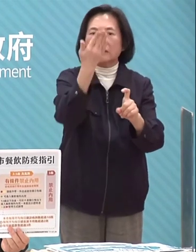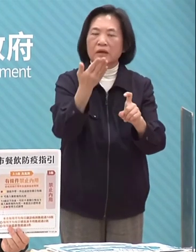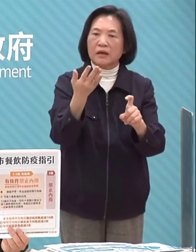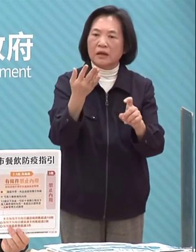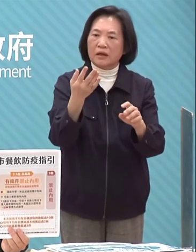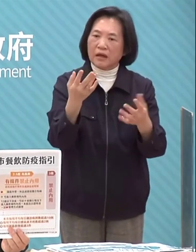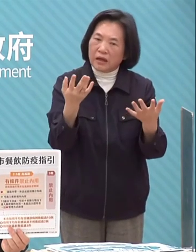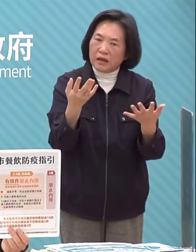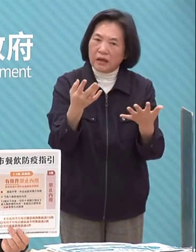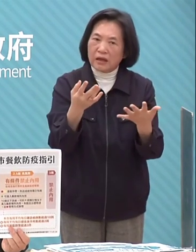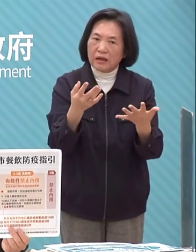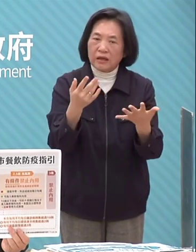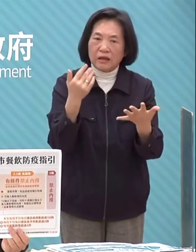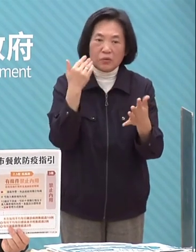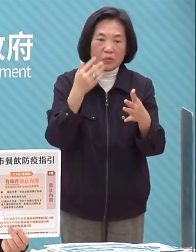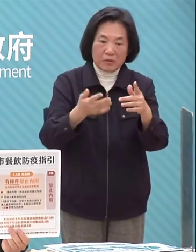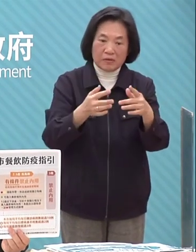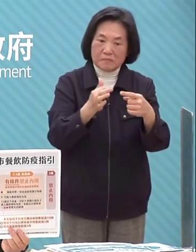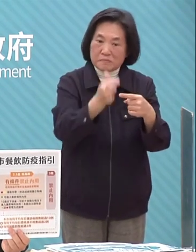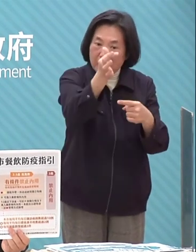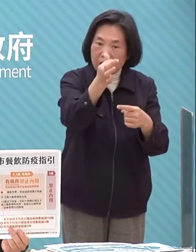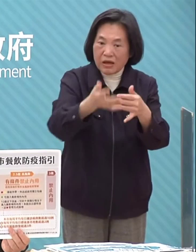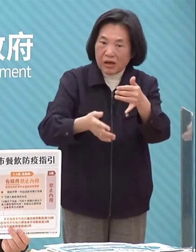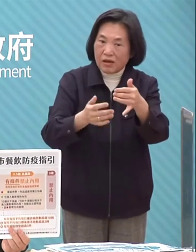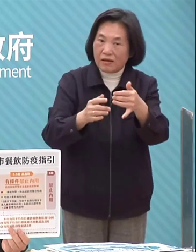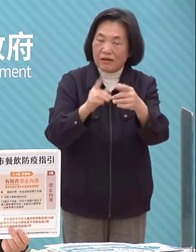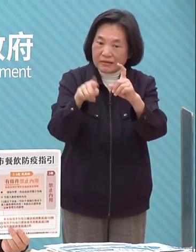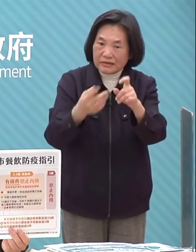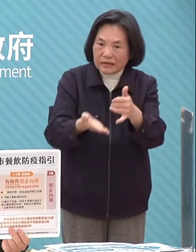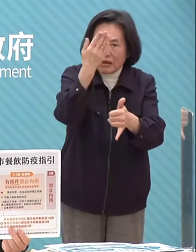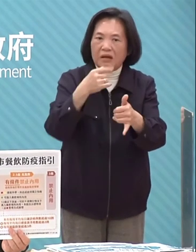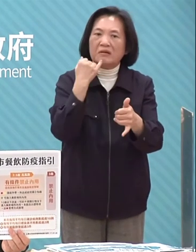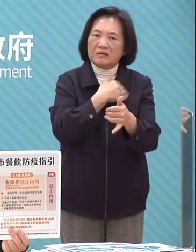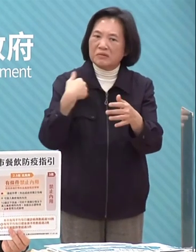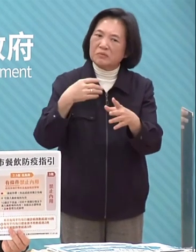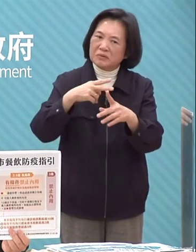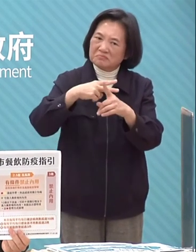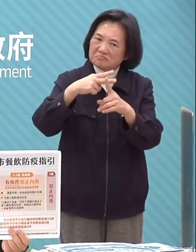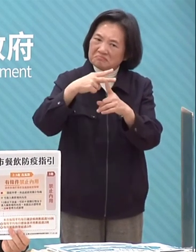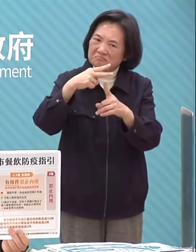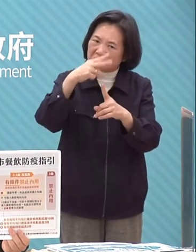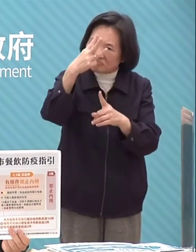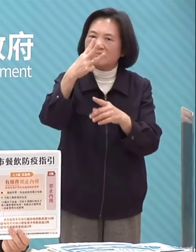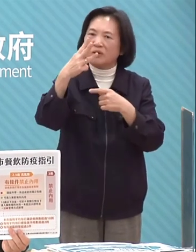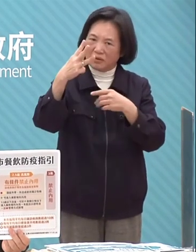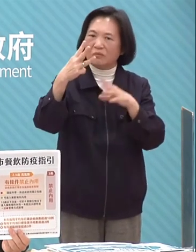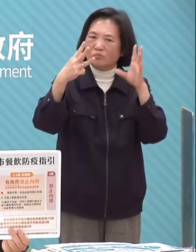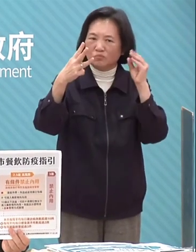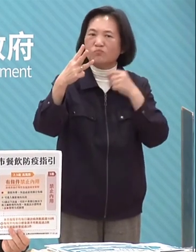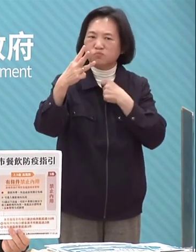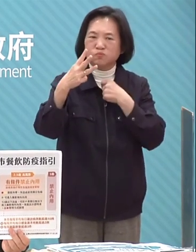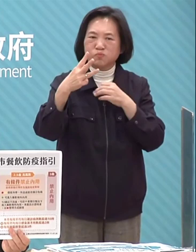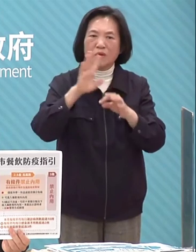这个是每日确诊，这个确诊案例超过10例，我们会升高到3级。不过现在是这样的，既然我们